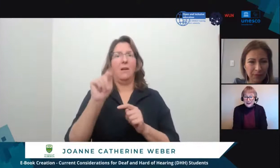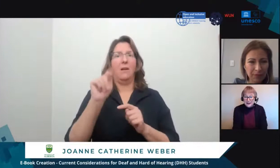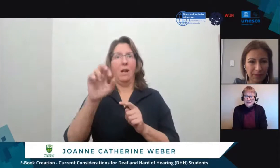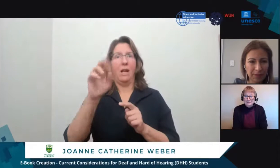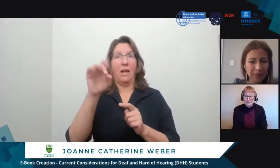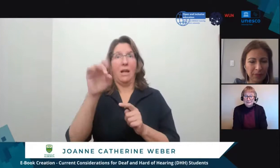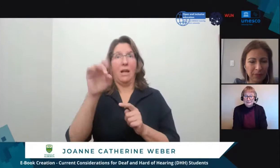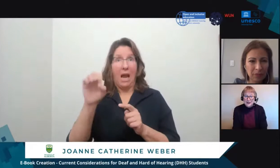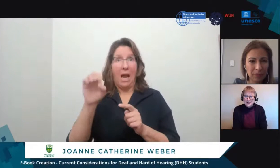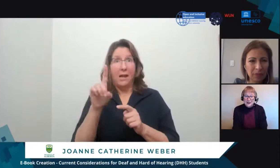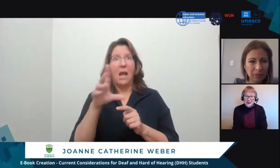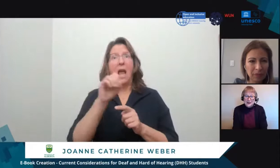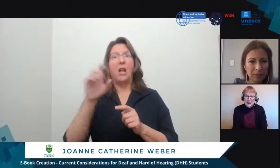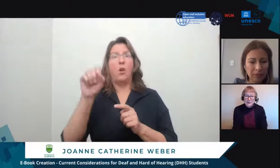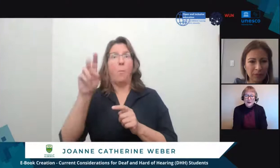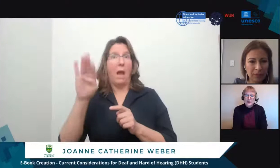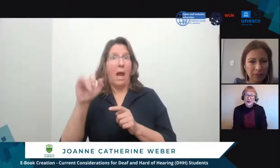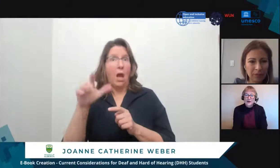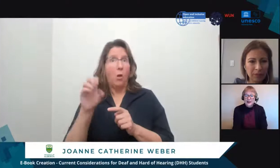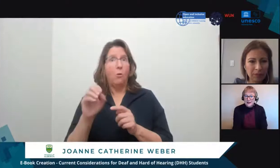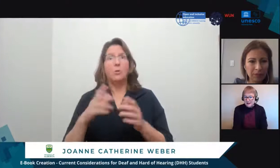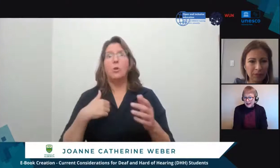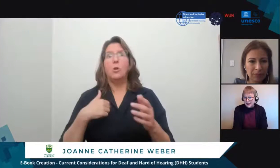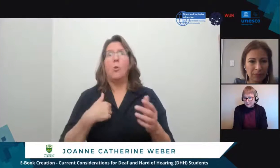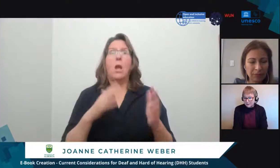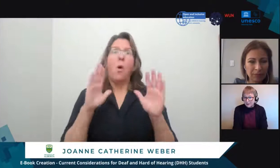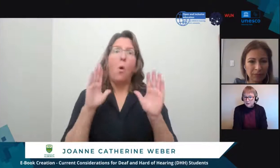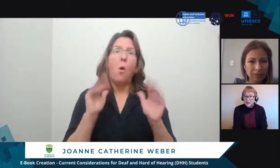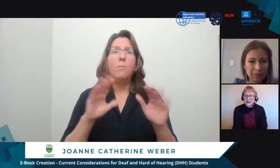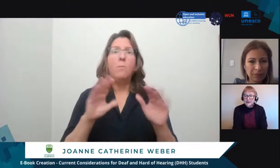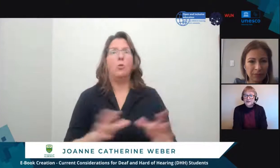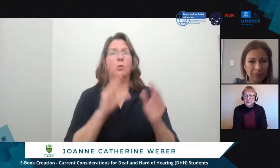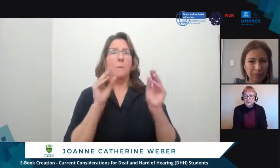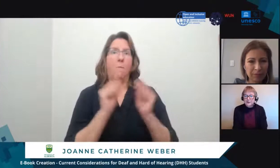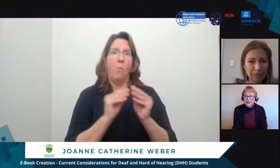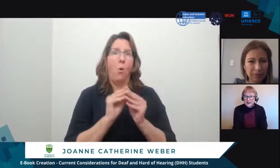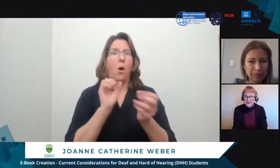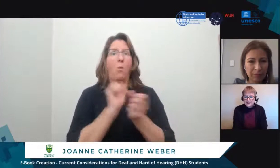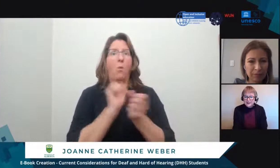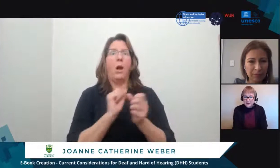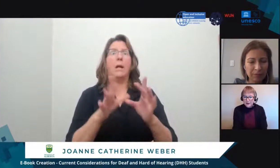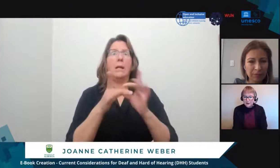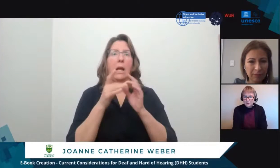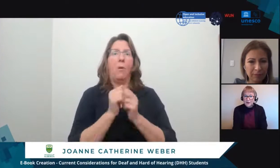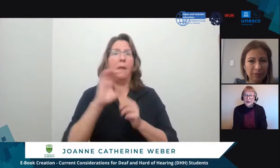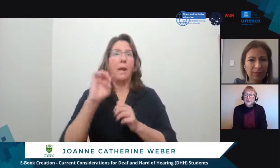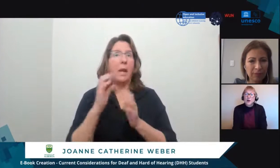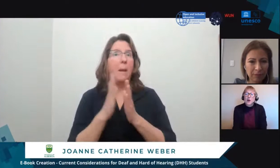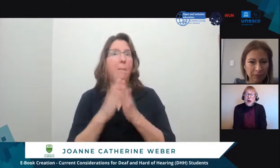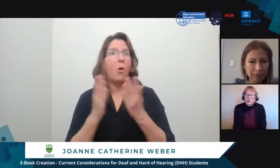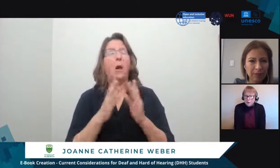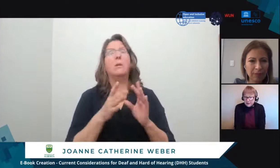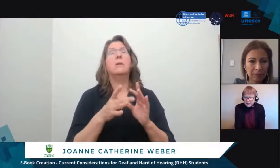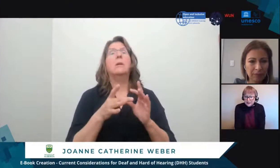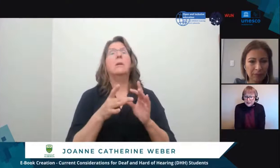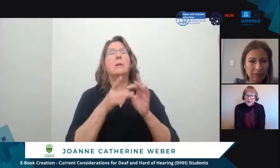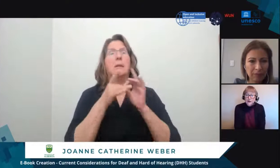su trabajo y a nuestro trabajo mundialmente. Esa es la meta. Muchas gracias por escuchar mi presentación y gracias a